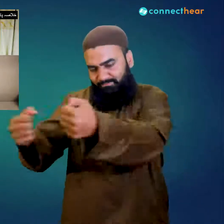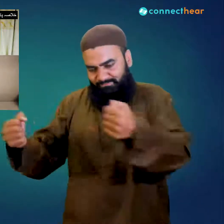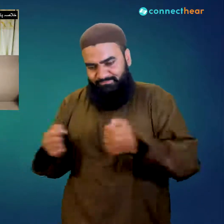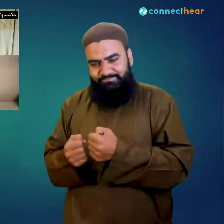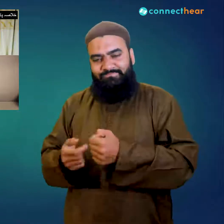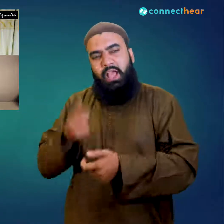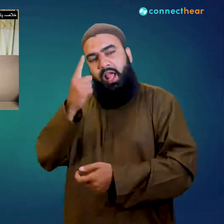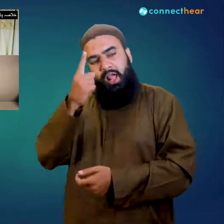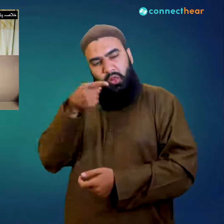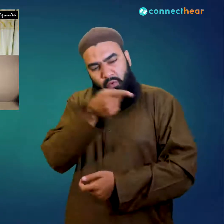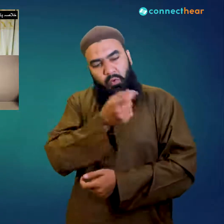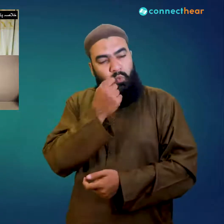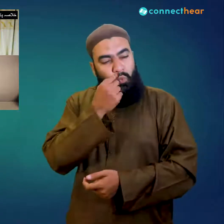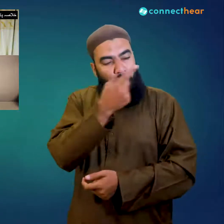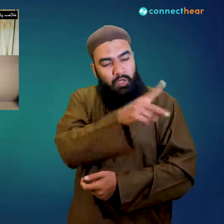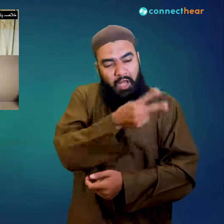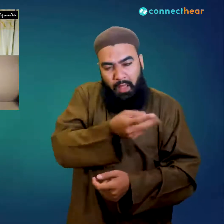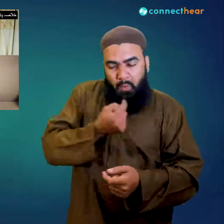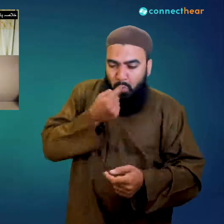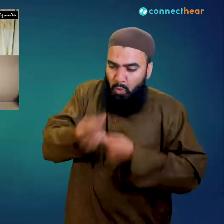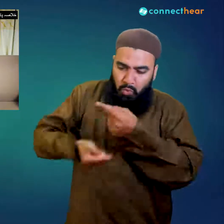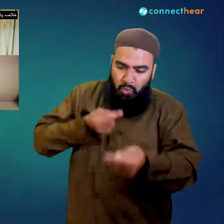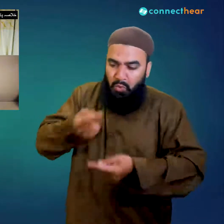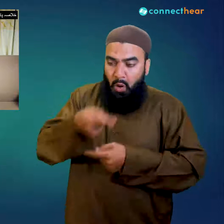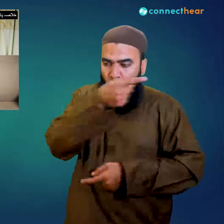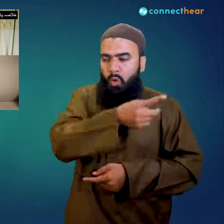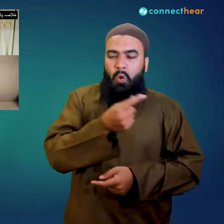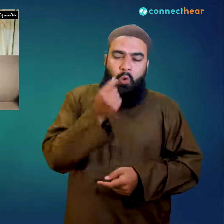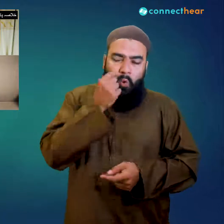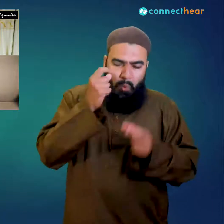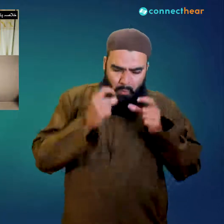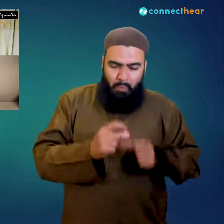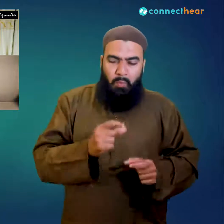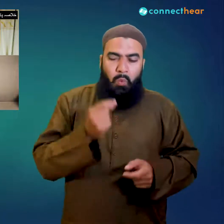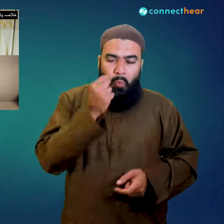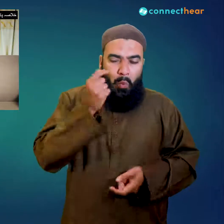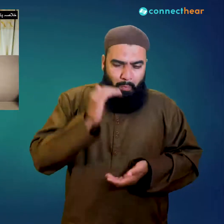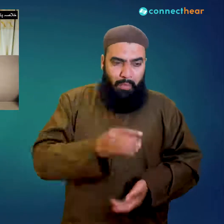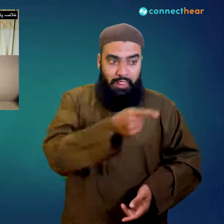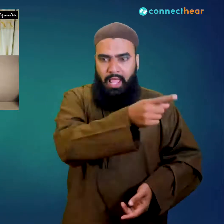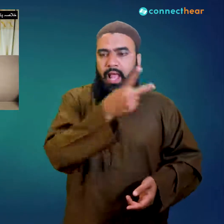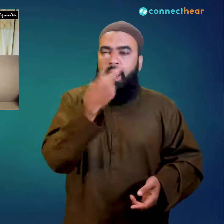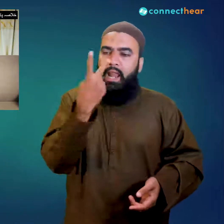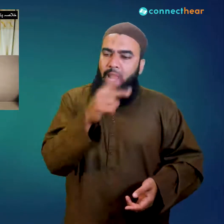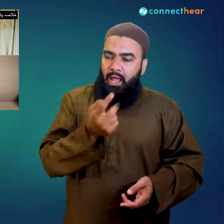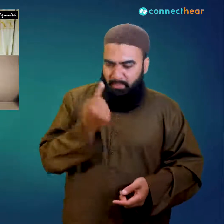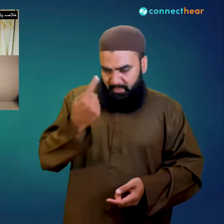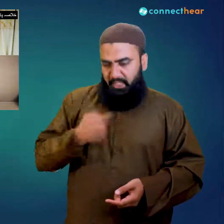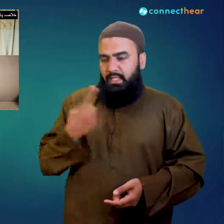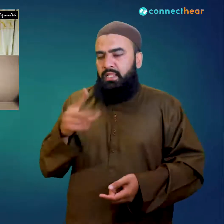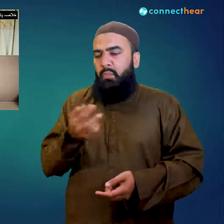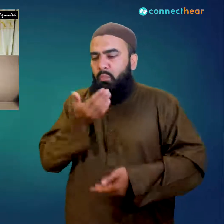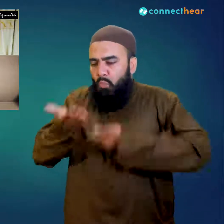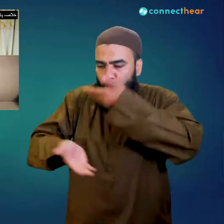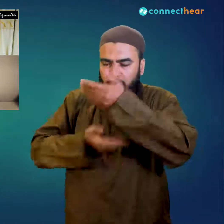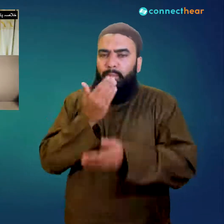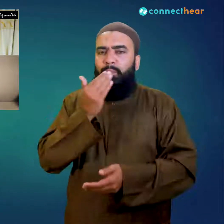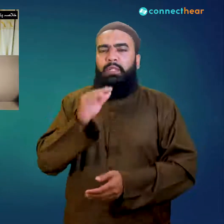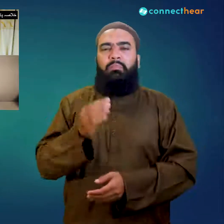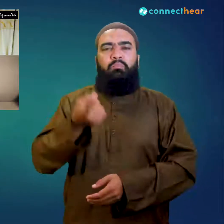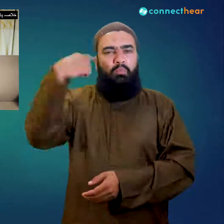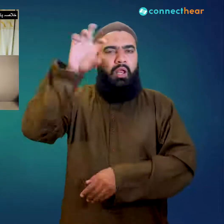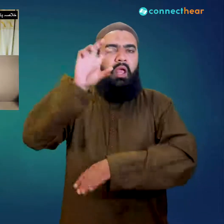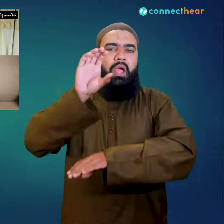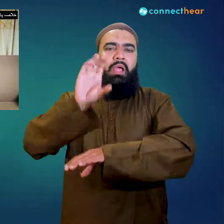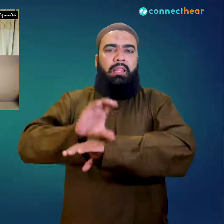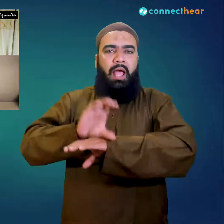کی بڑی فضیلت ہے، اور عبادات کی یہ جتنی شکلیں ہیں یہ سب دراصل اللہ کے ذکر کی صورتیں ہیں۔